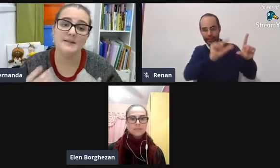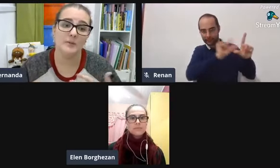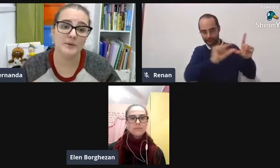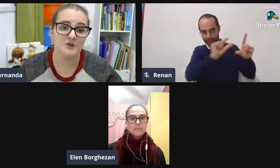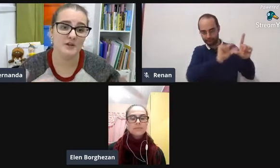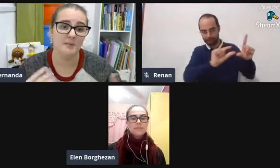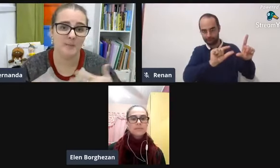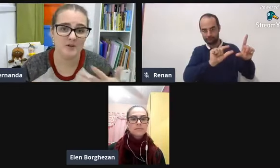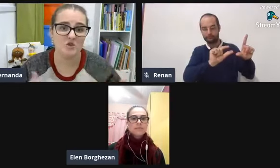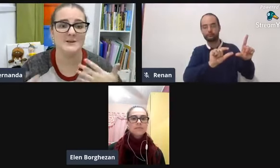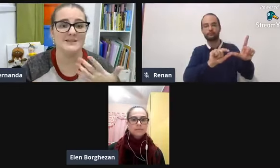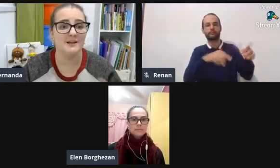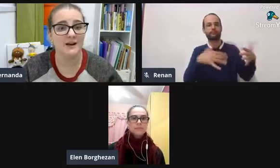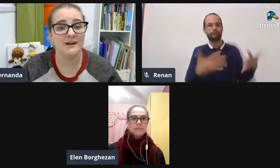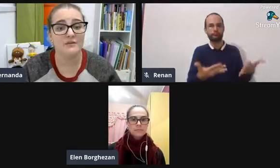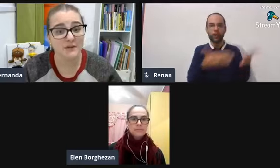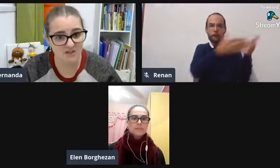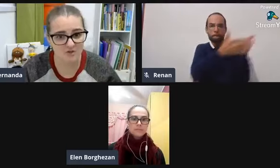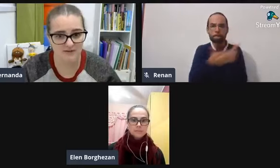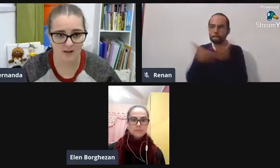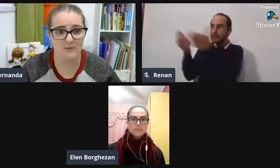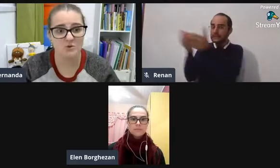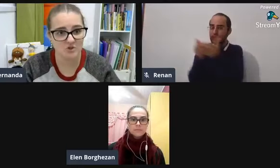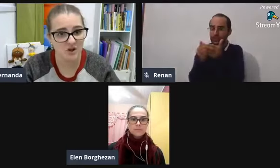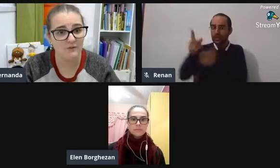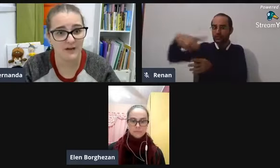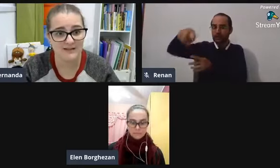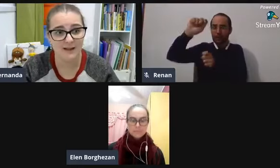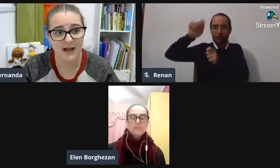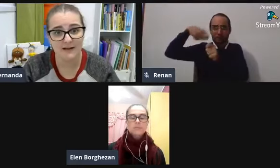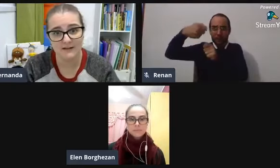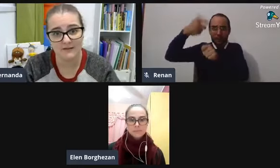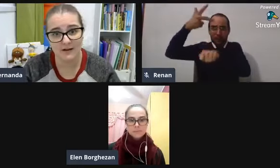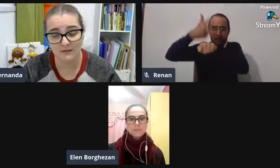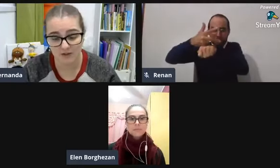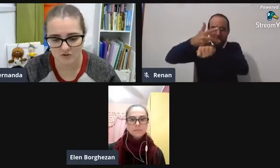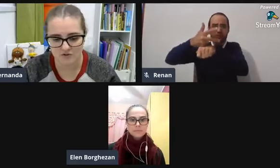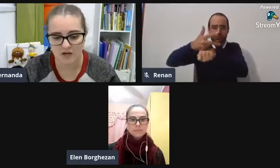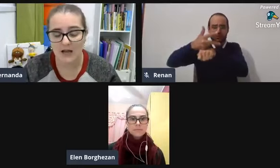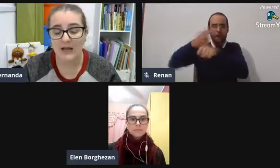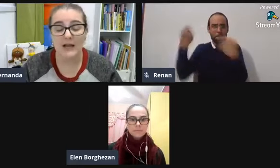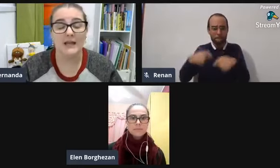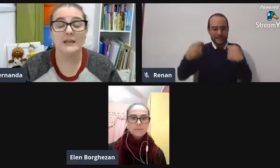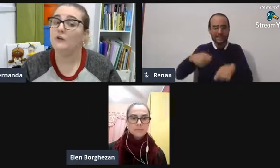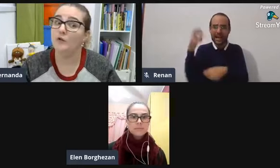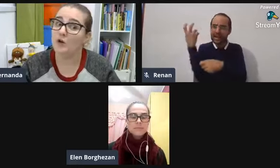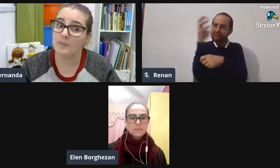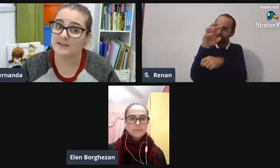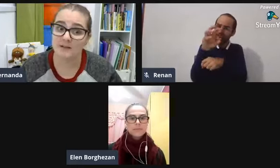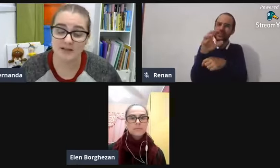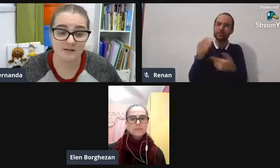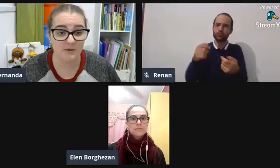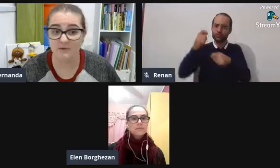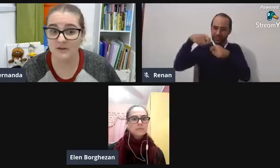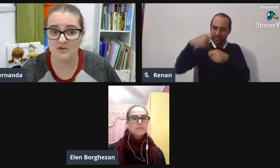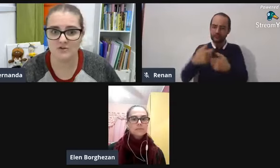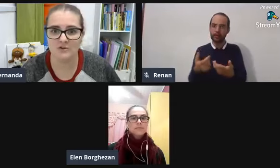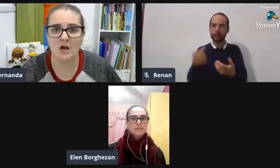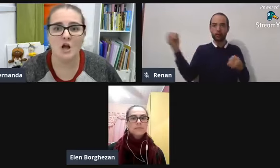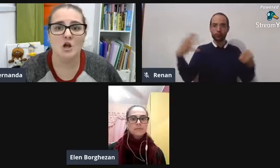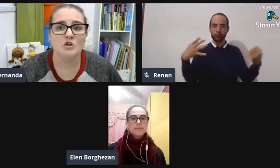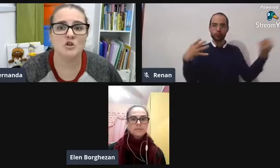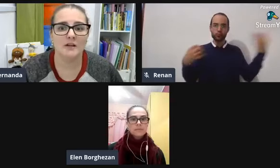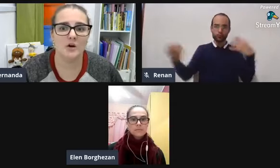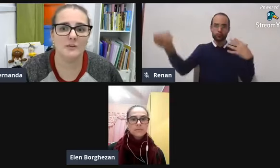fui começando a pedir para pessoas gravarem vídeos, né? Pessoas de referência na área gravarem vídeos. E eu fui começando a receber